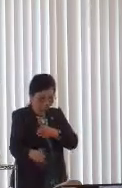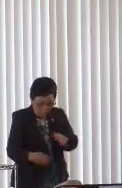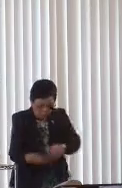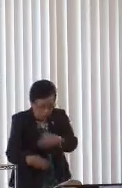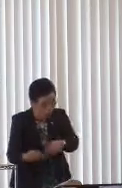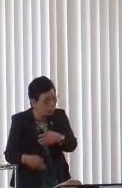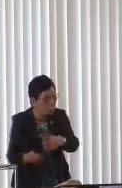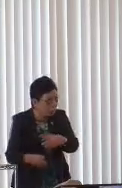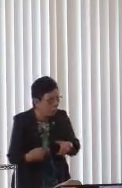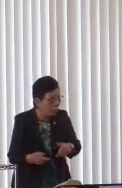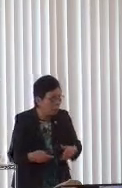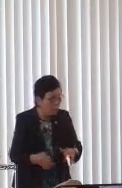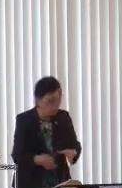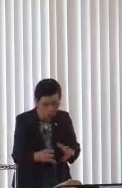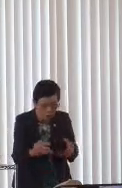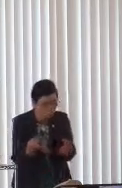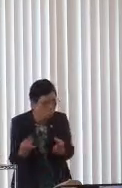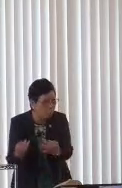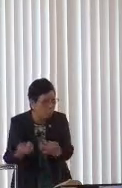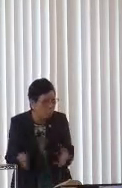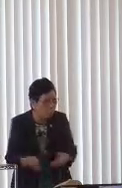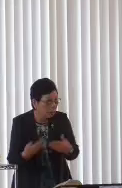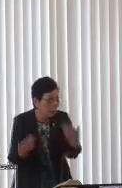出てくるんですよ。ゴロゴロ出てくるんです。